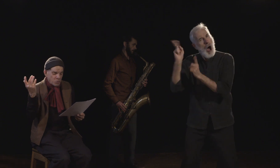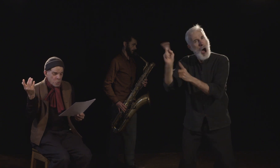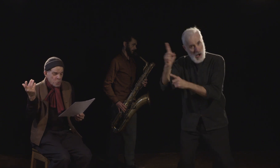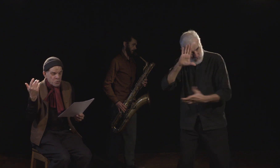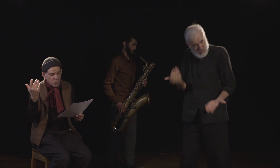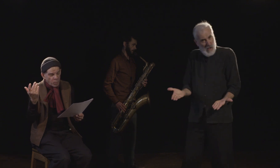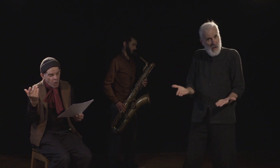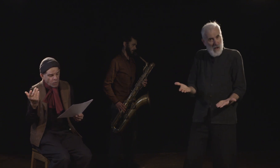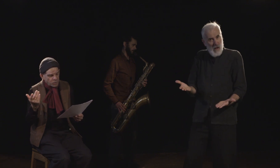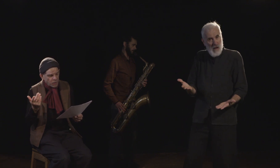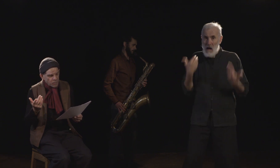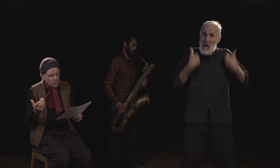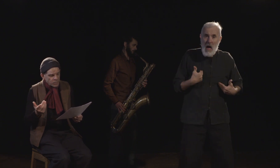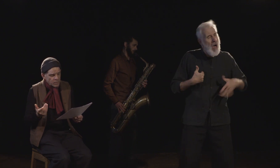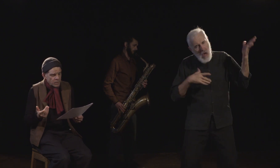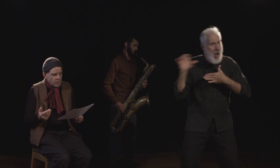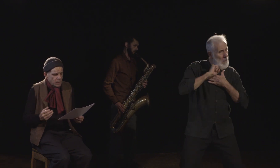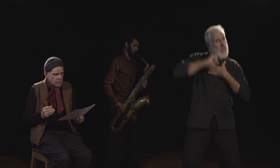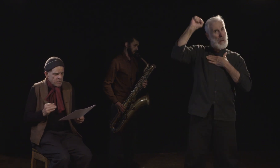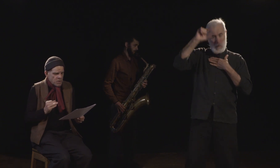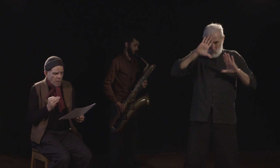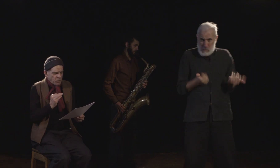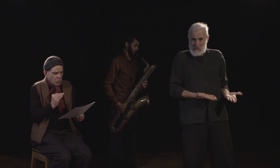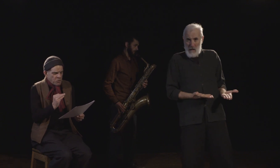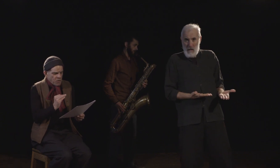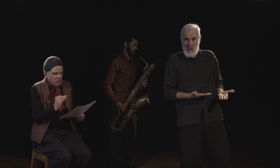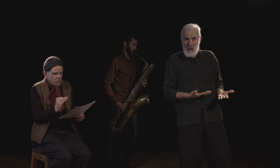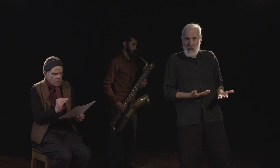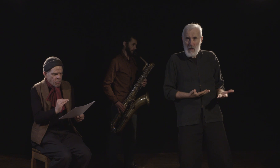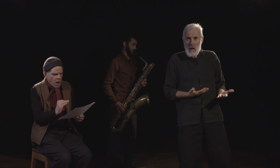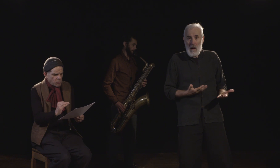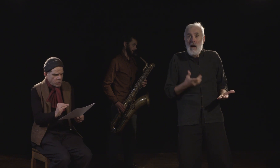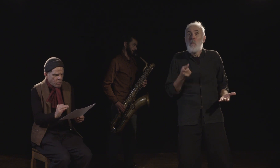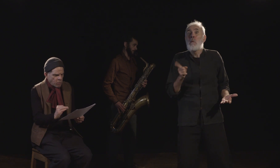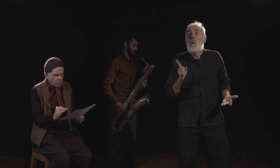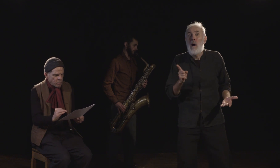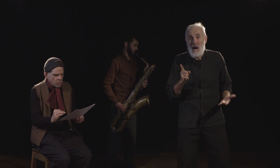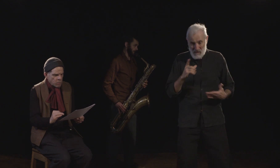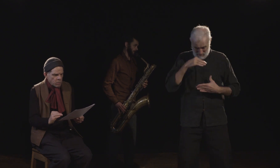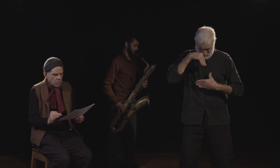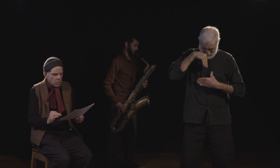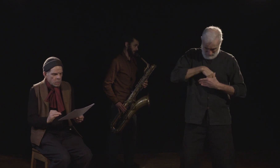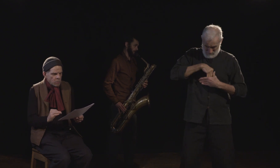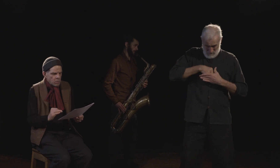les pendus se pendent. C'est parce que c'est vide et noir dedans.